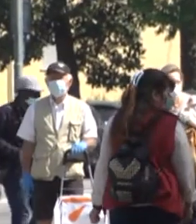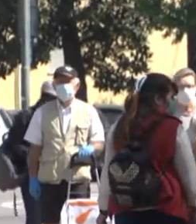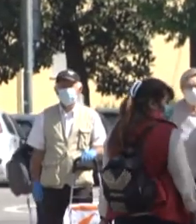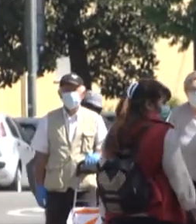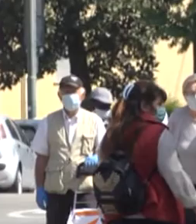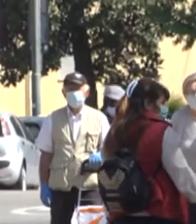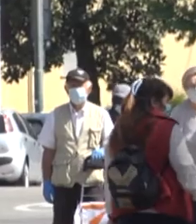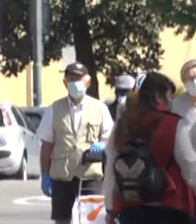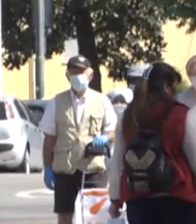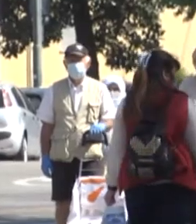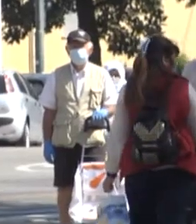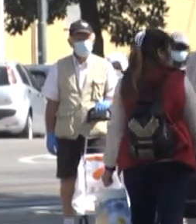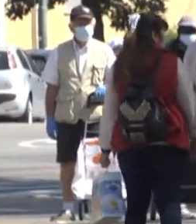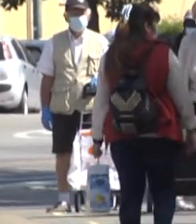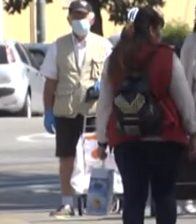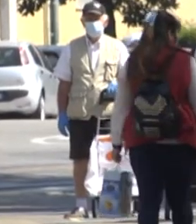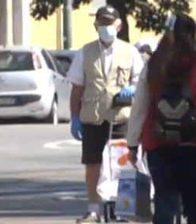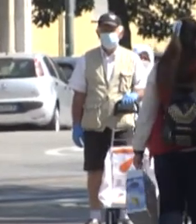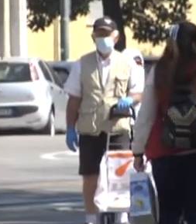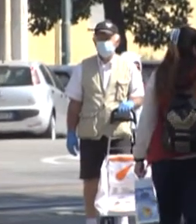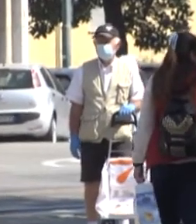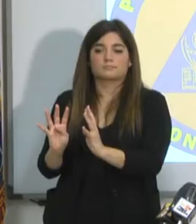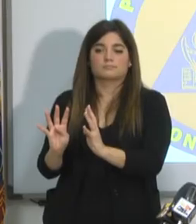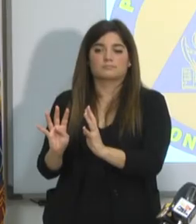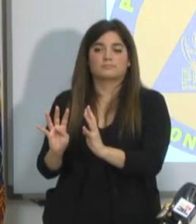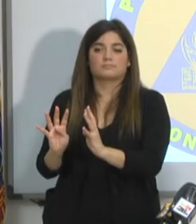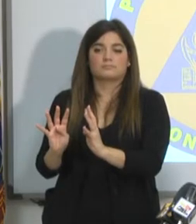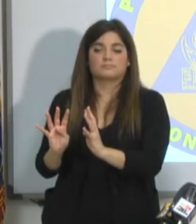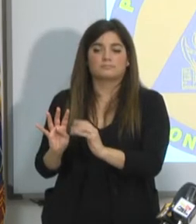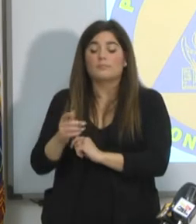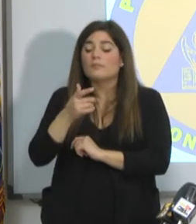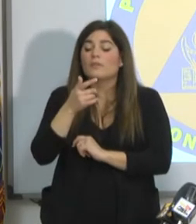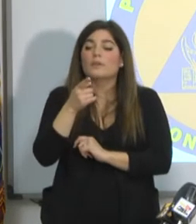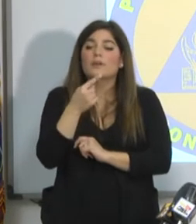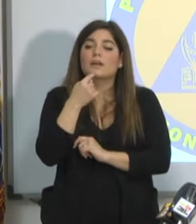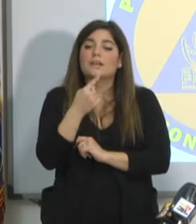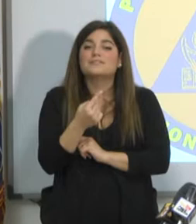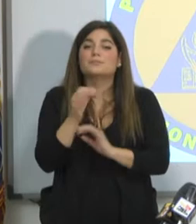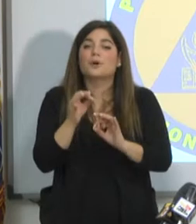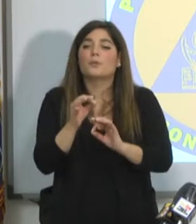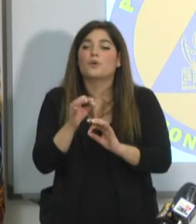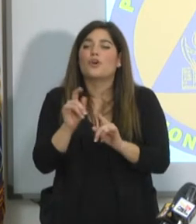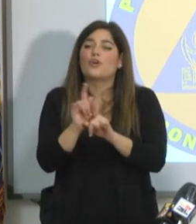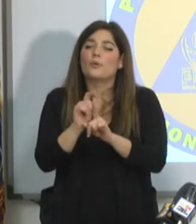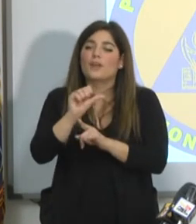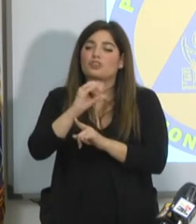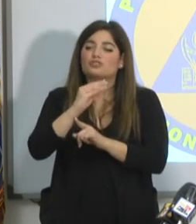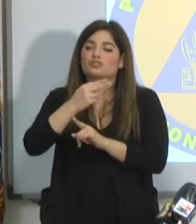poi la questione Germania con Berlino che ha inserito il Veneto in zona rossa. Non esiste uno Schengen sanitario in questa